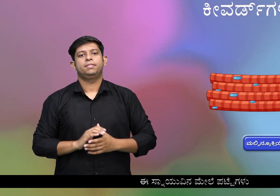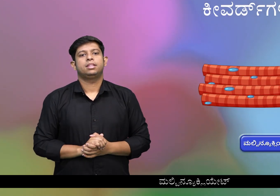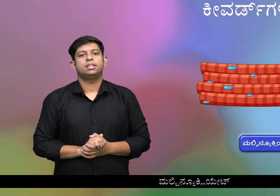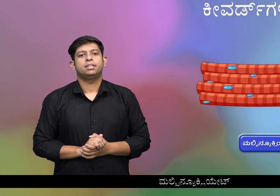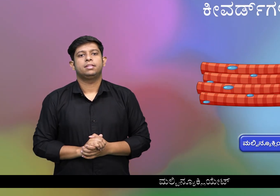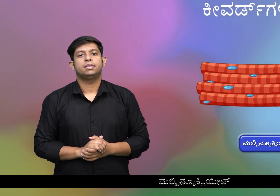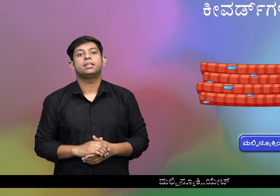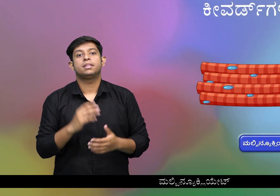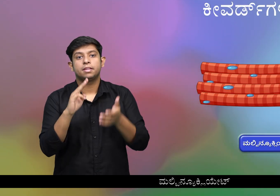ಮಲ್ಟಿ ನ್ಯೂಕ್ಲಿಯೇಟ್,